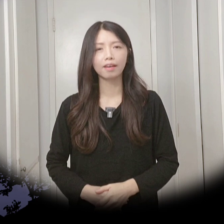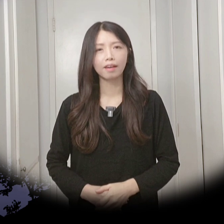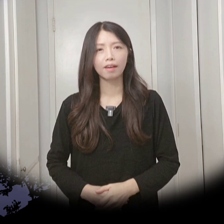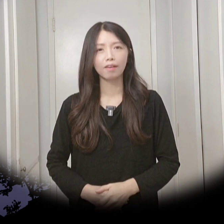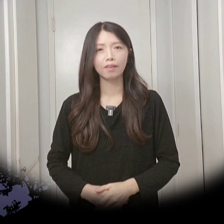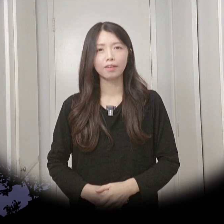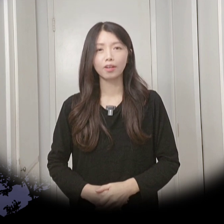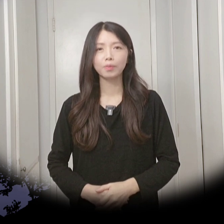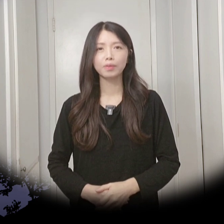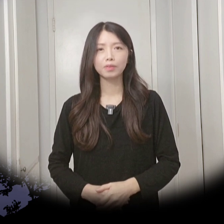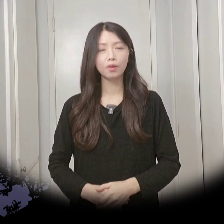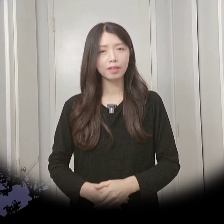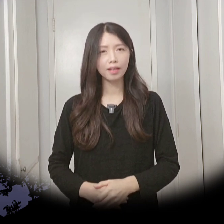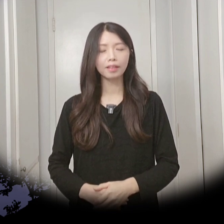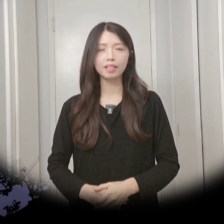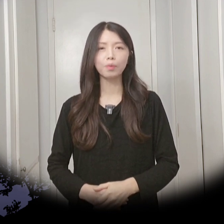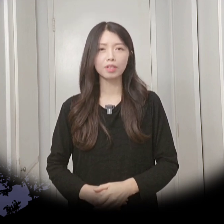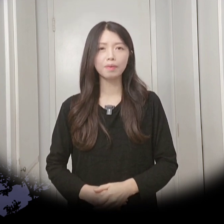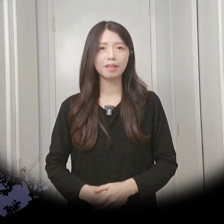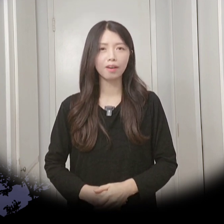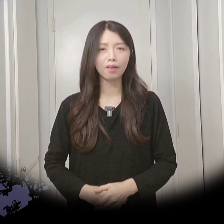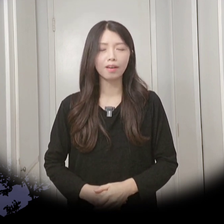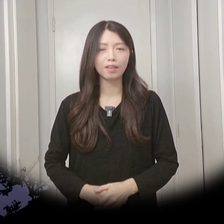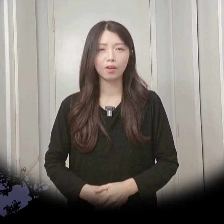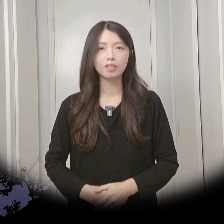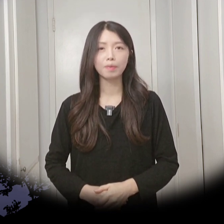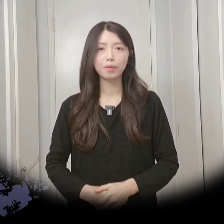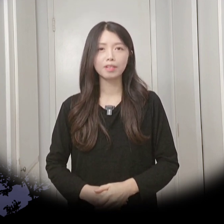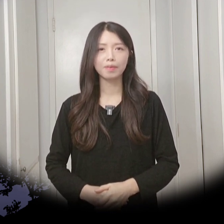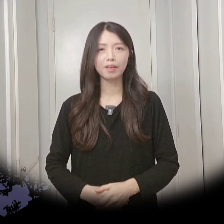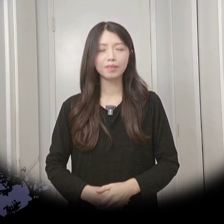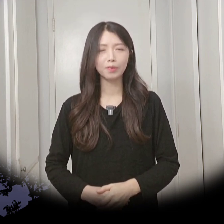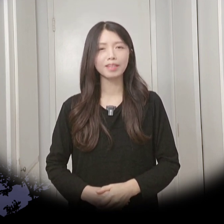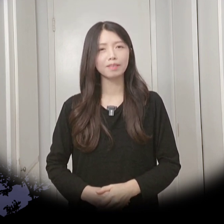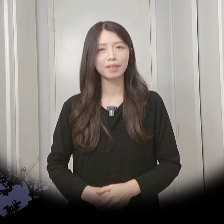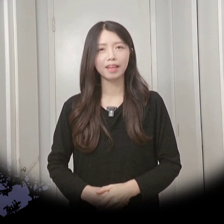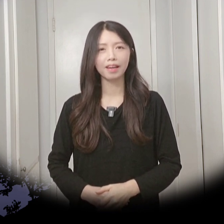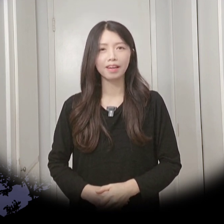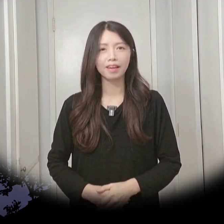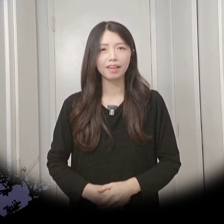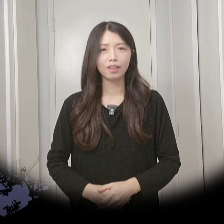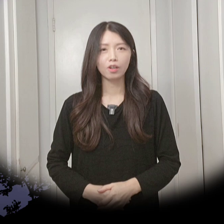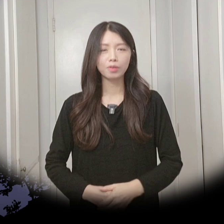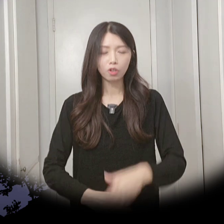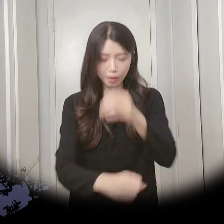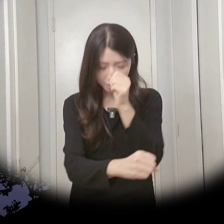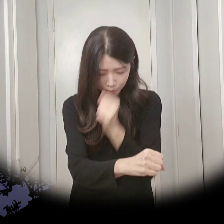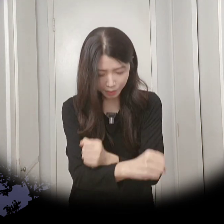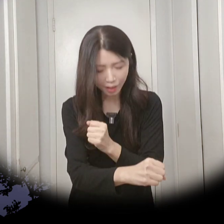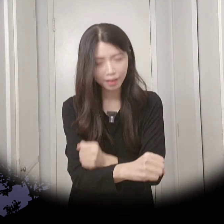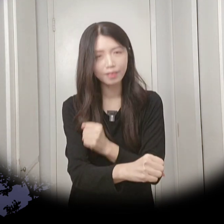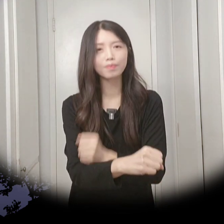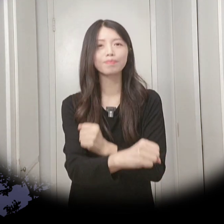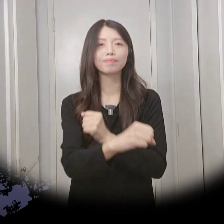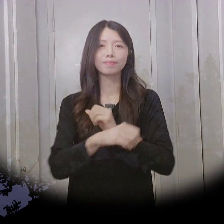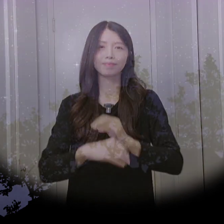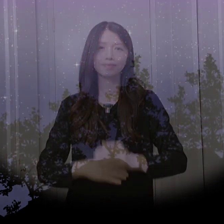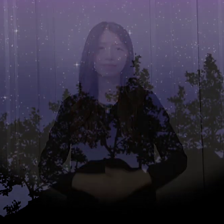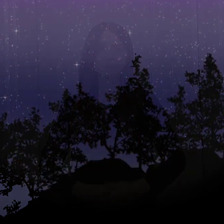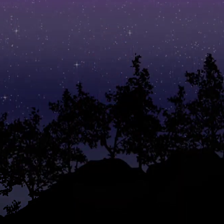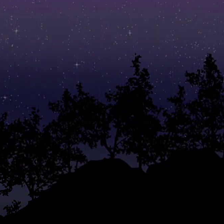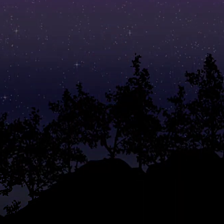많았는데요. 여러분 수어 찬양 다시 보시면서 연습해 보시면 좋겠습니다. 여러분 수고 많으셨습니다.